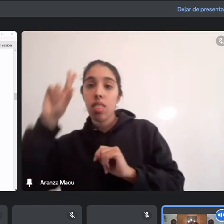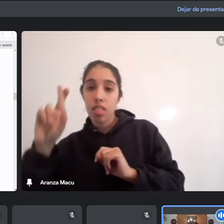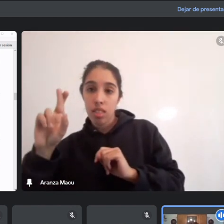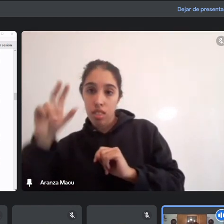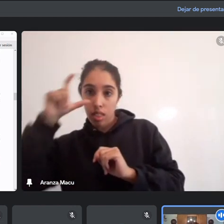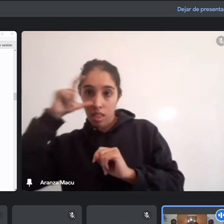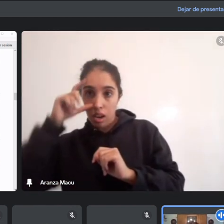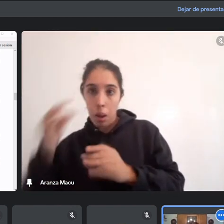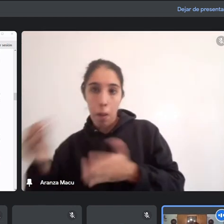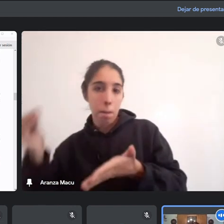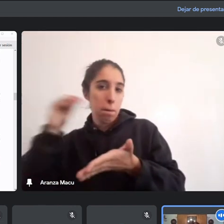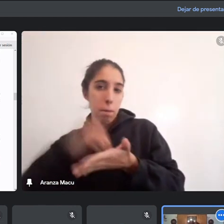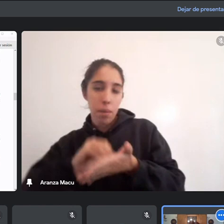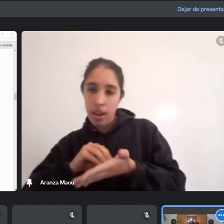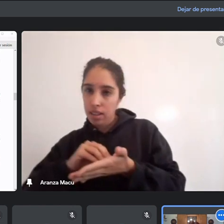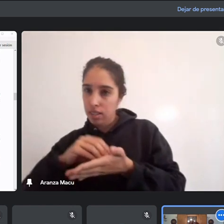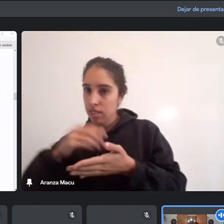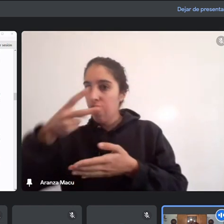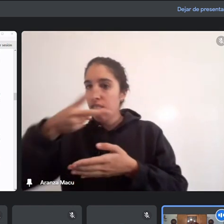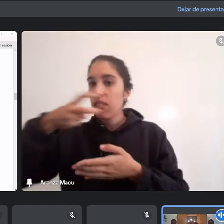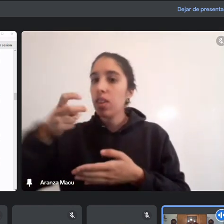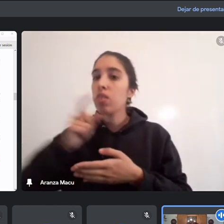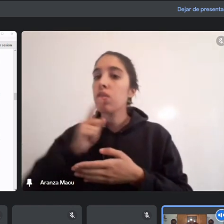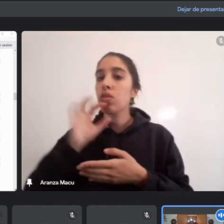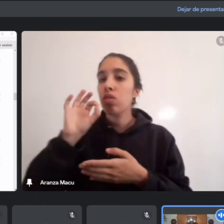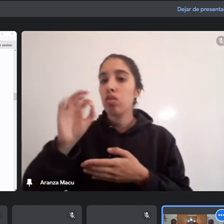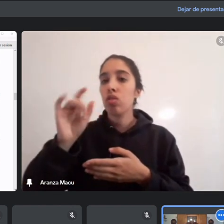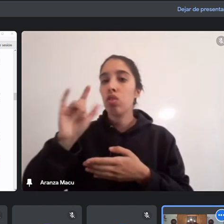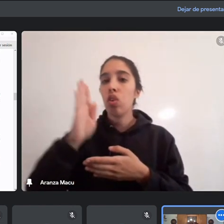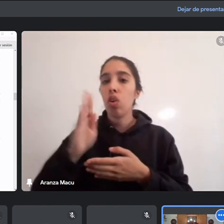to be, por ejemplo,